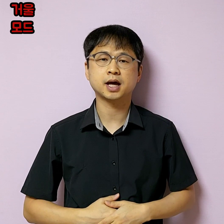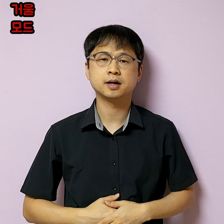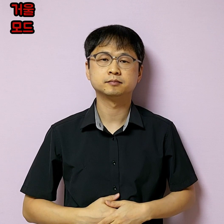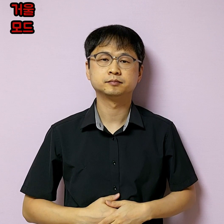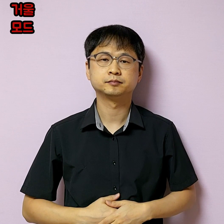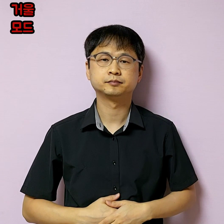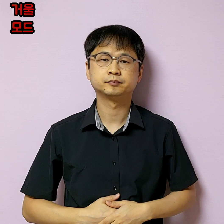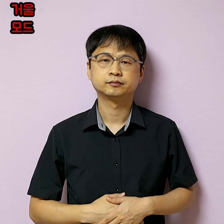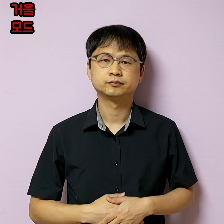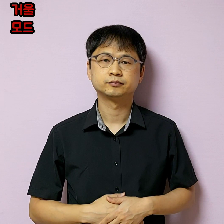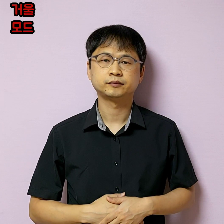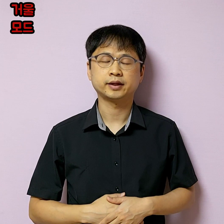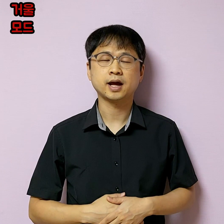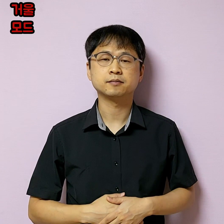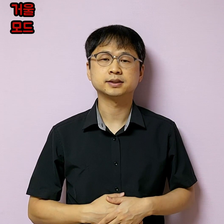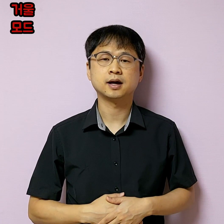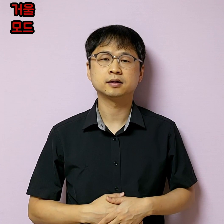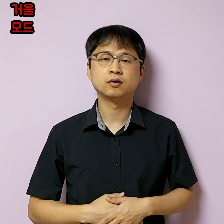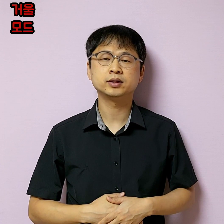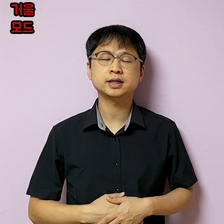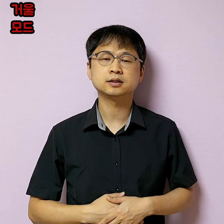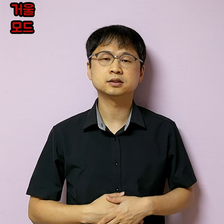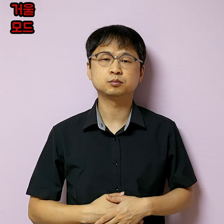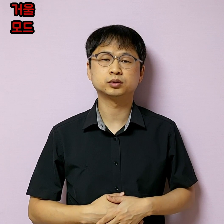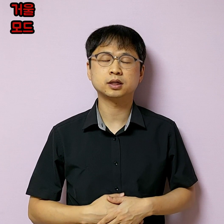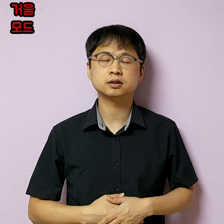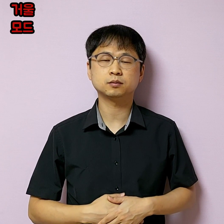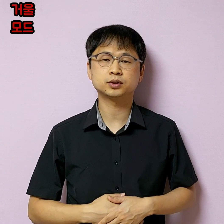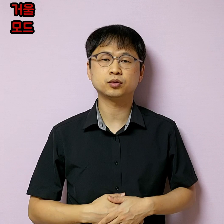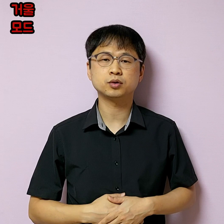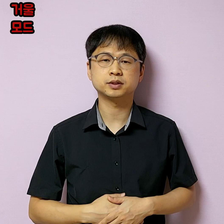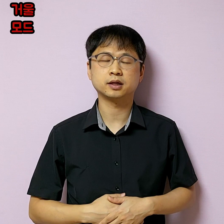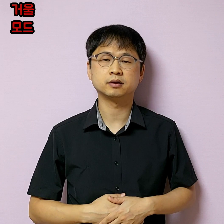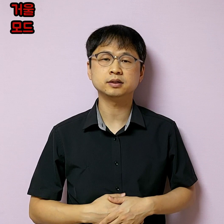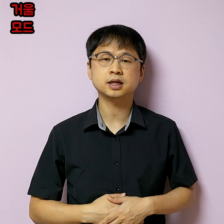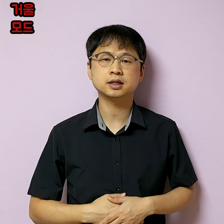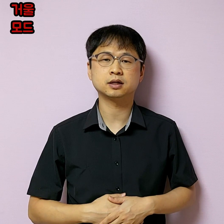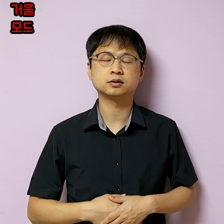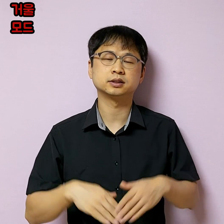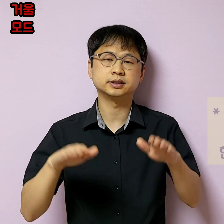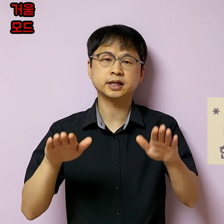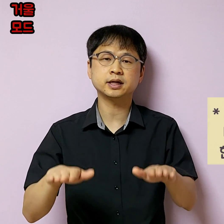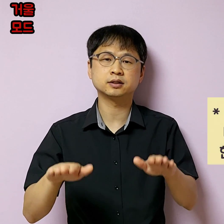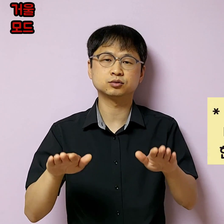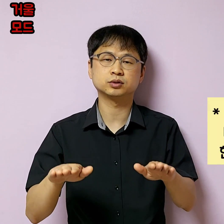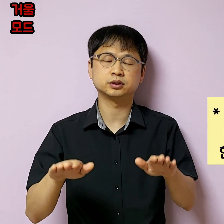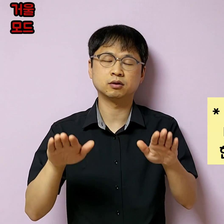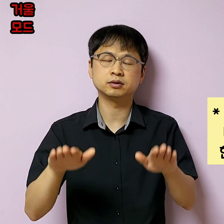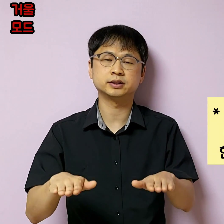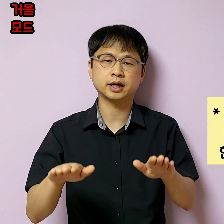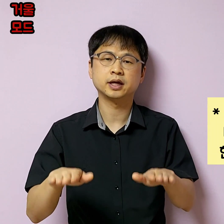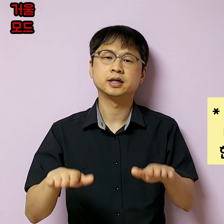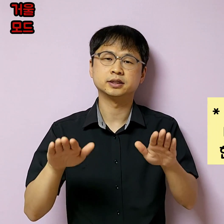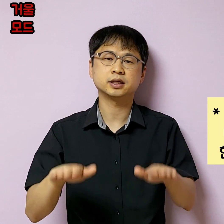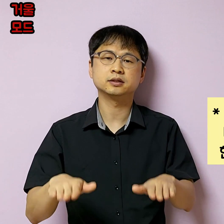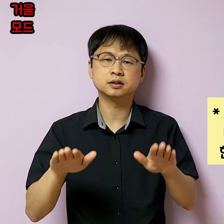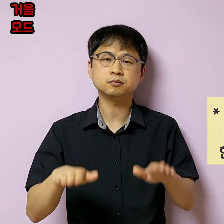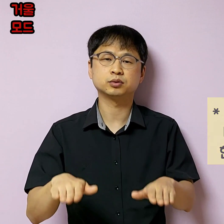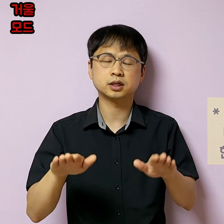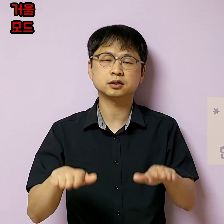됩니다. 네, 다음 가사 더 이상은 보잘것없어도입니다. 더 이상이라는 것은 이제라는 수어죠. 이제는